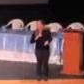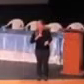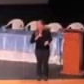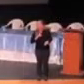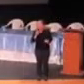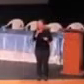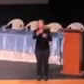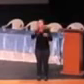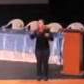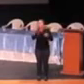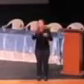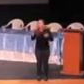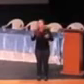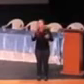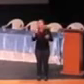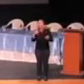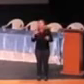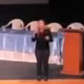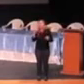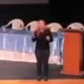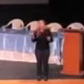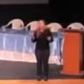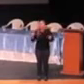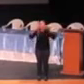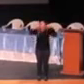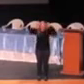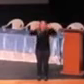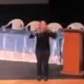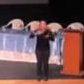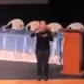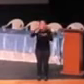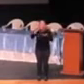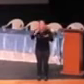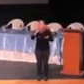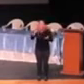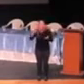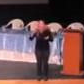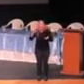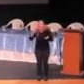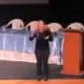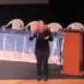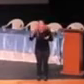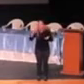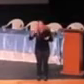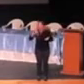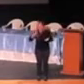geladeira? O que a vaca toma? A vaca toma leite aqui?